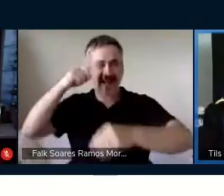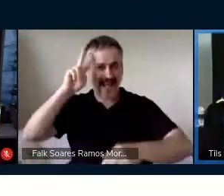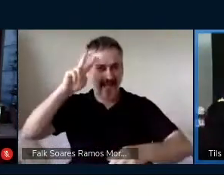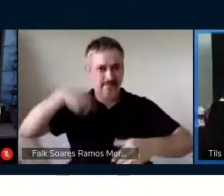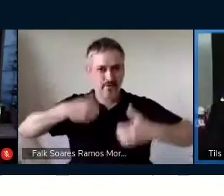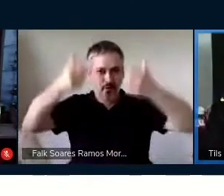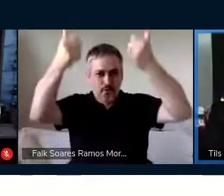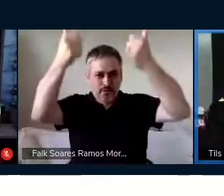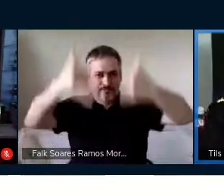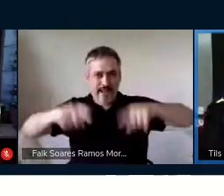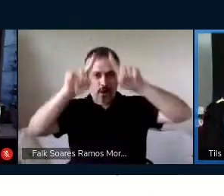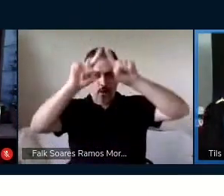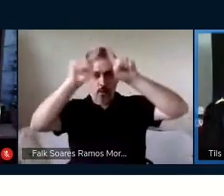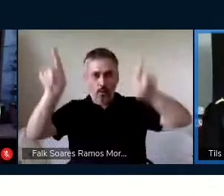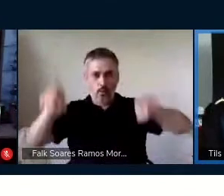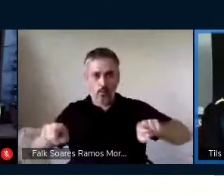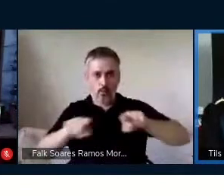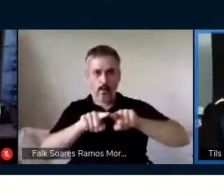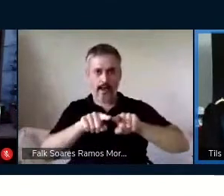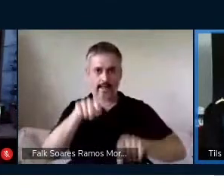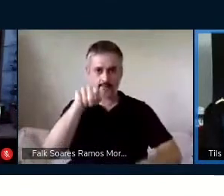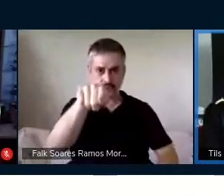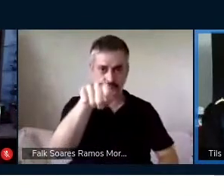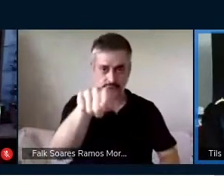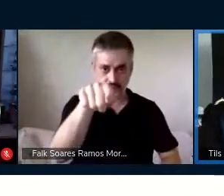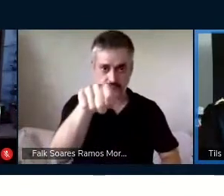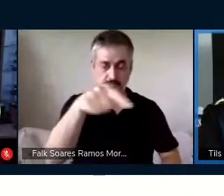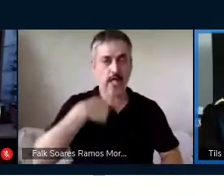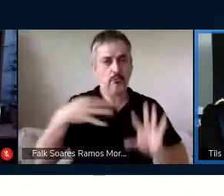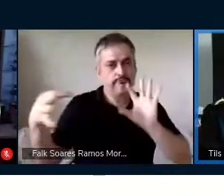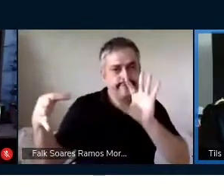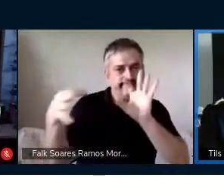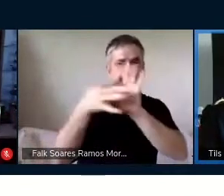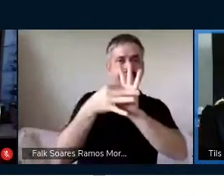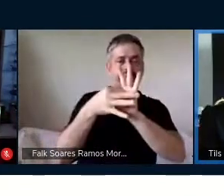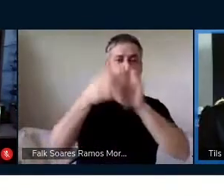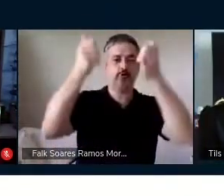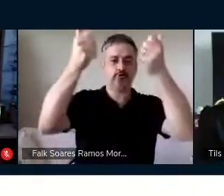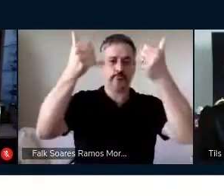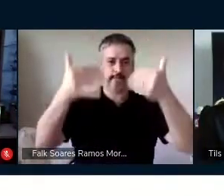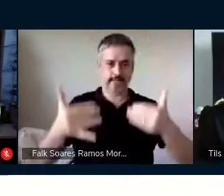Como anteriormente explicado, aqui tem um esquema sobre isso.